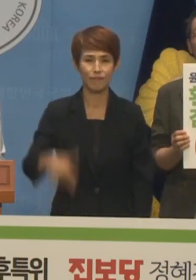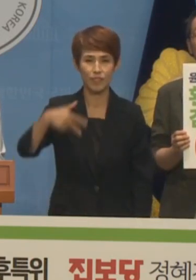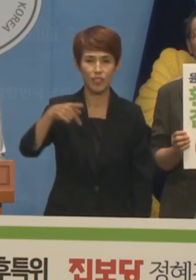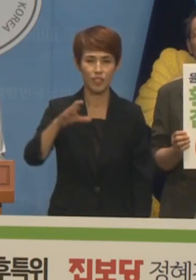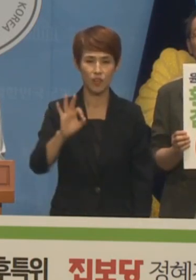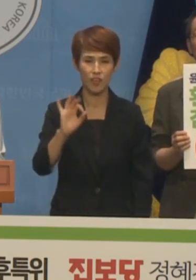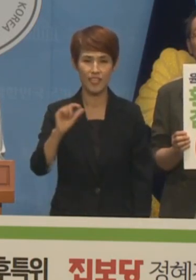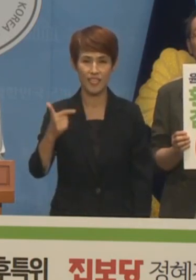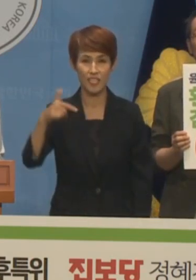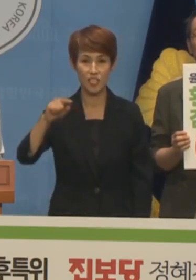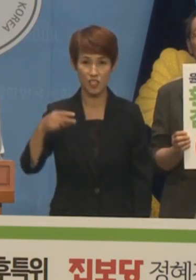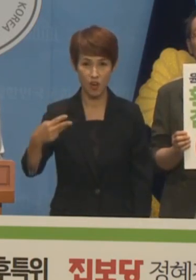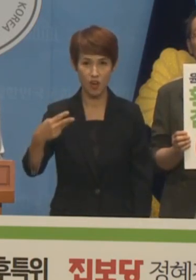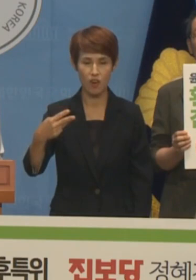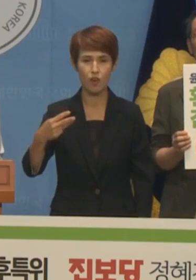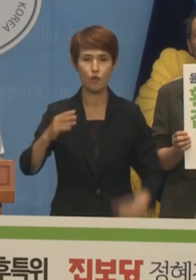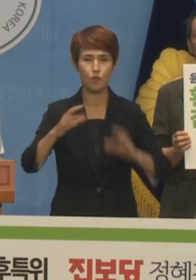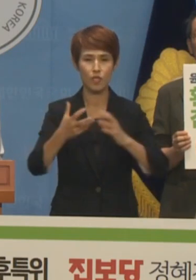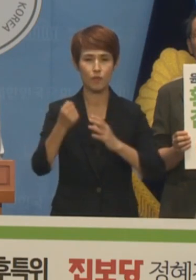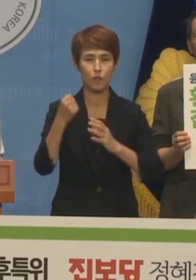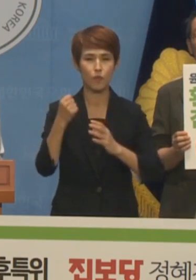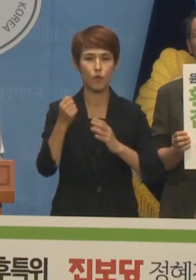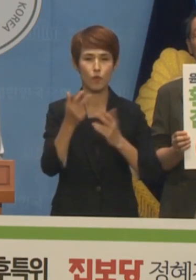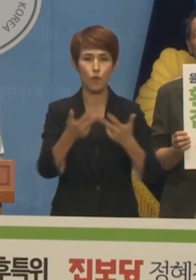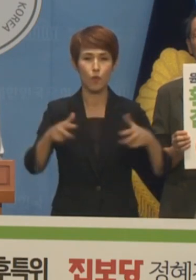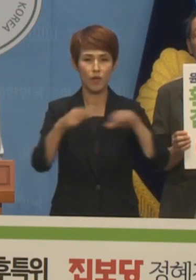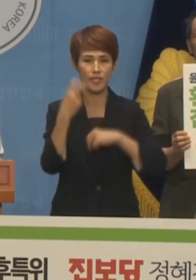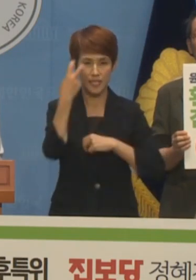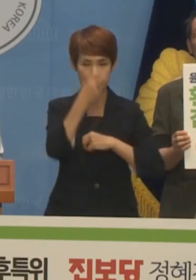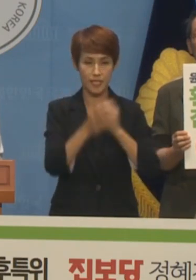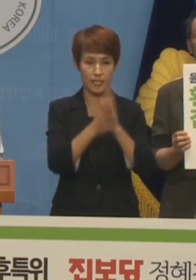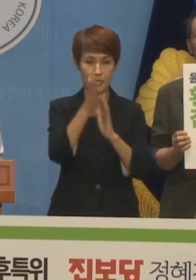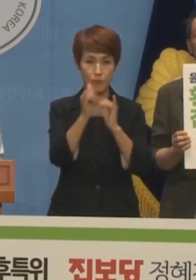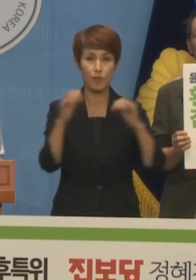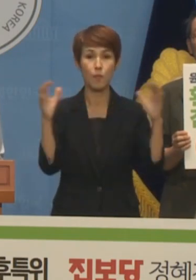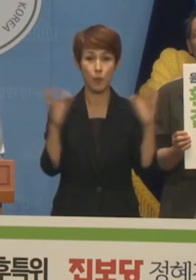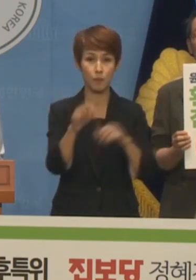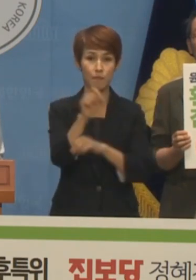정인철 국립공원 지키는 시민의 모임 사무국장님 참석하셨습니다.